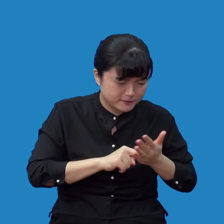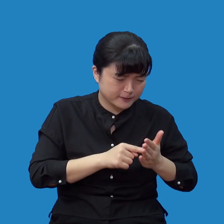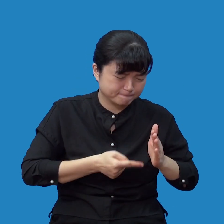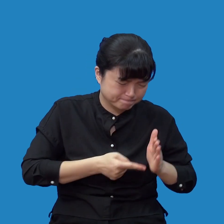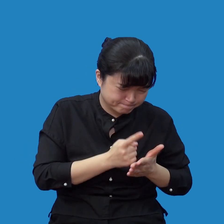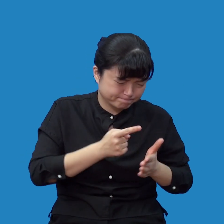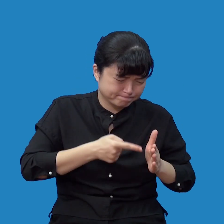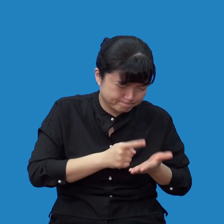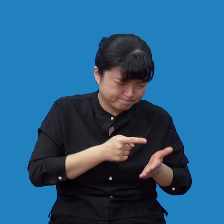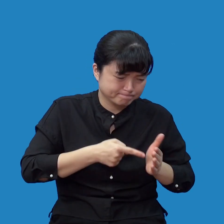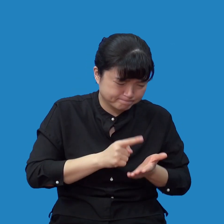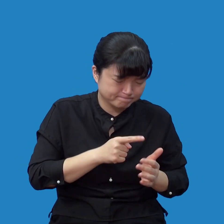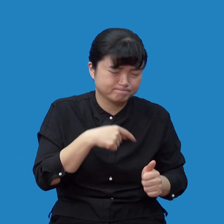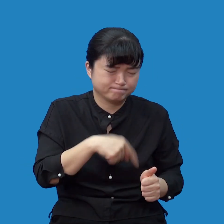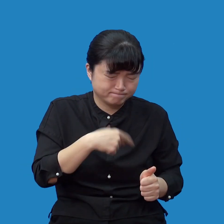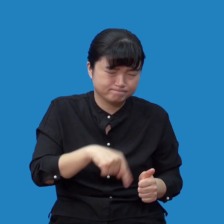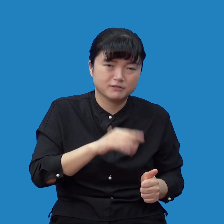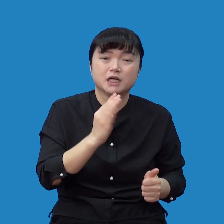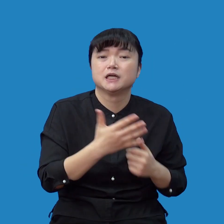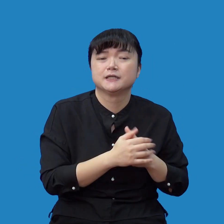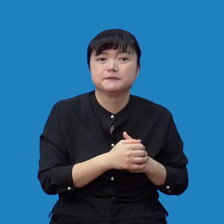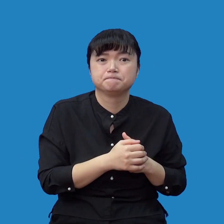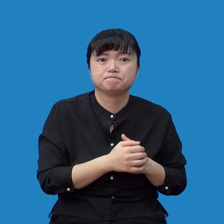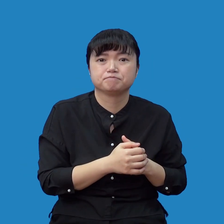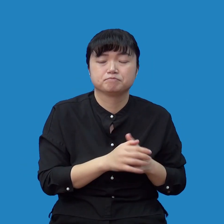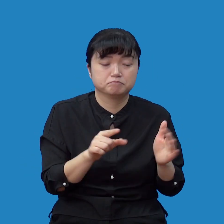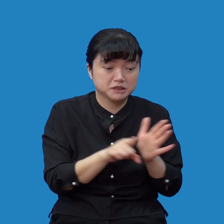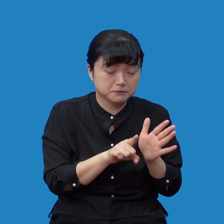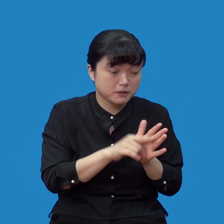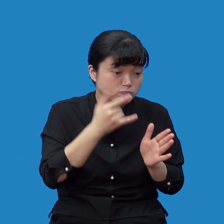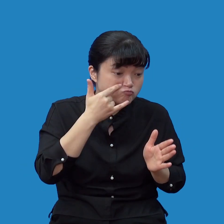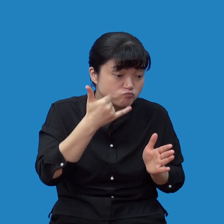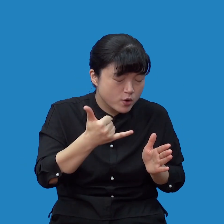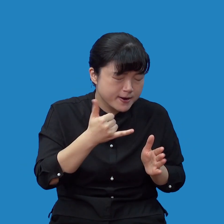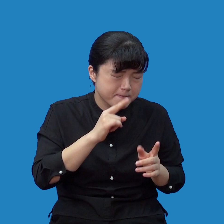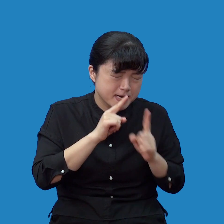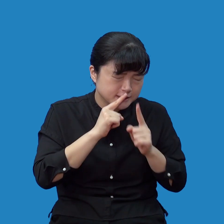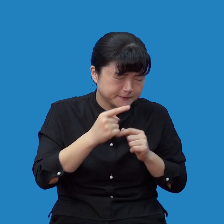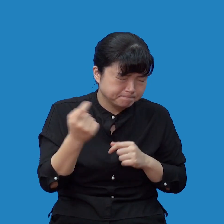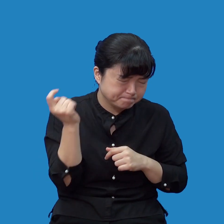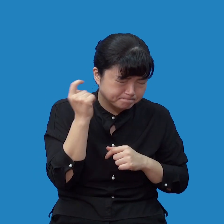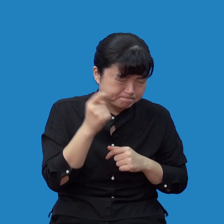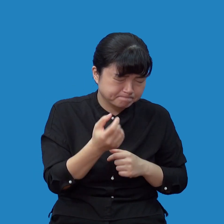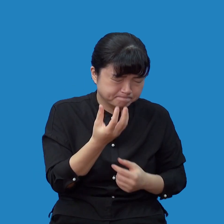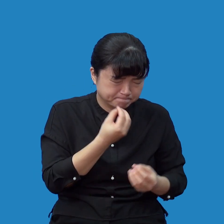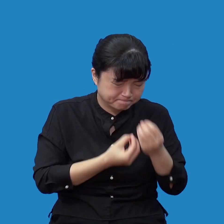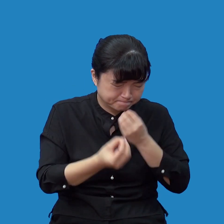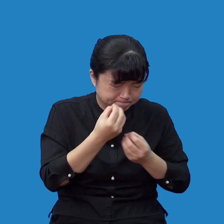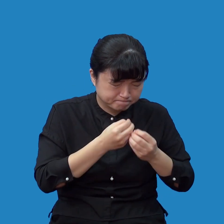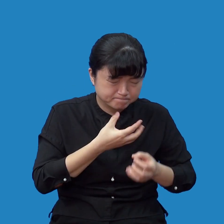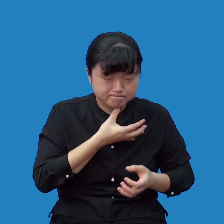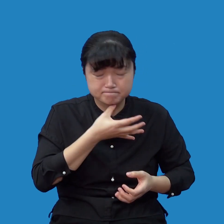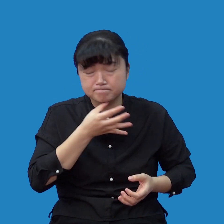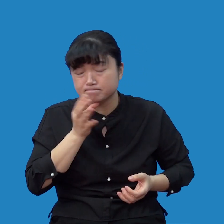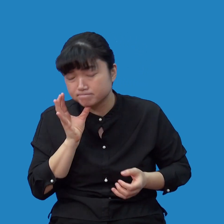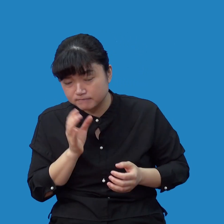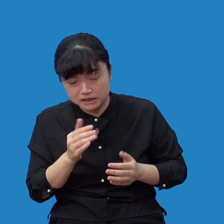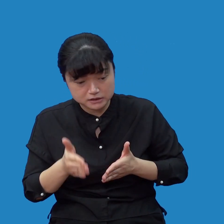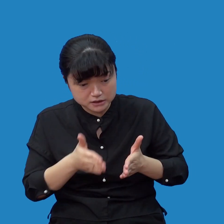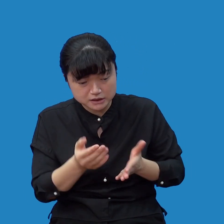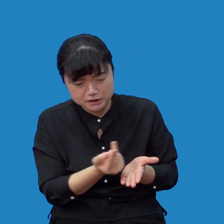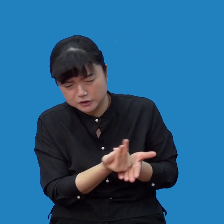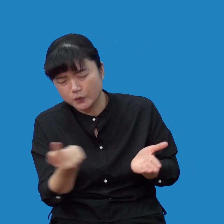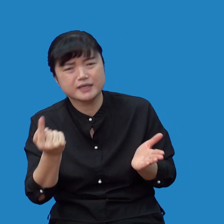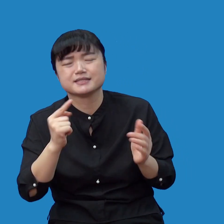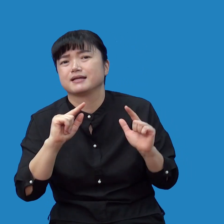합니다. 이렇게 믿음의 부모에게서 말씀을 먹고 자란 자녀는 늙어서도 그 길을 떠나지 않게 될